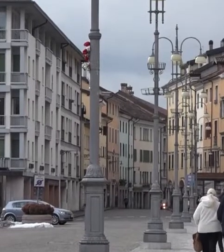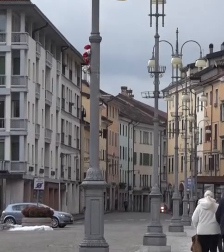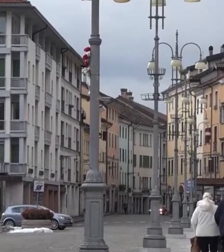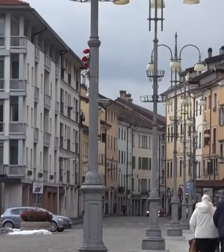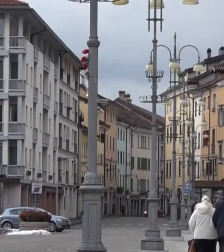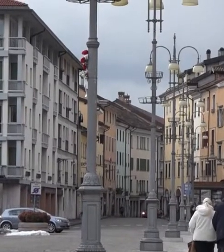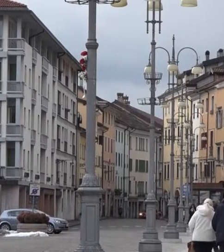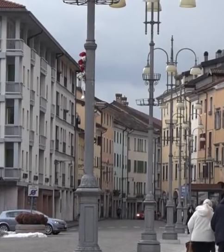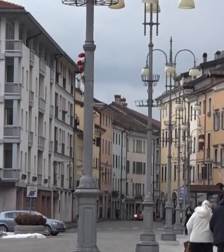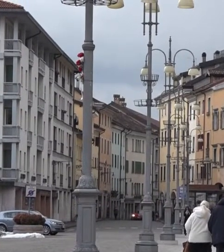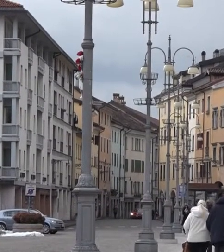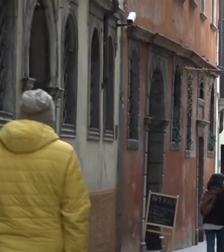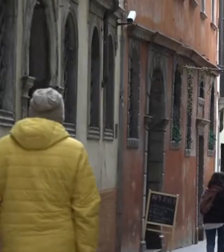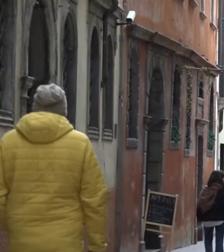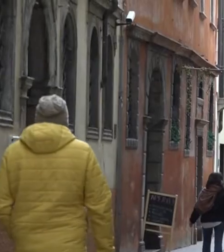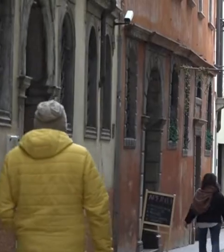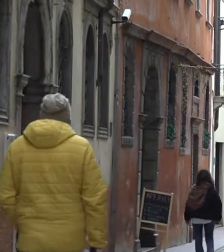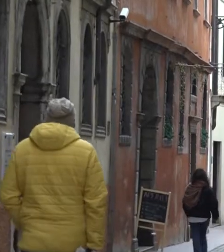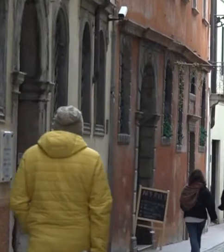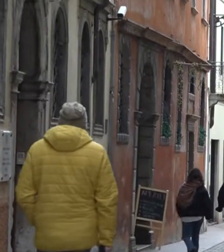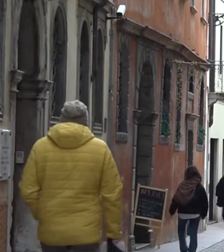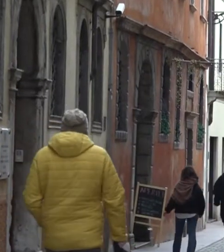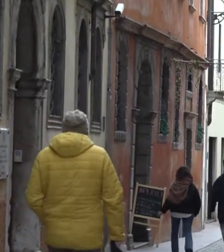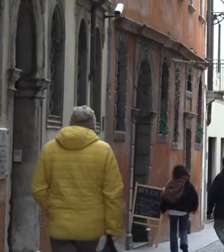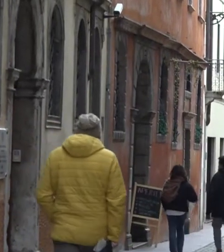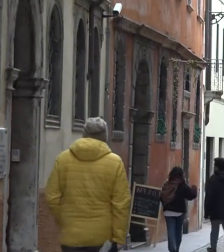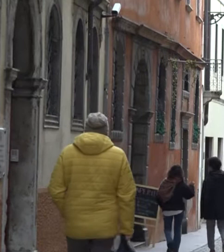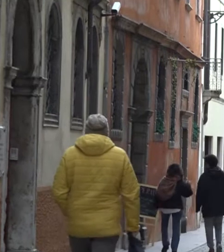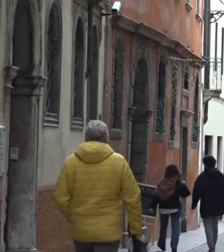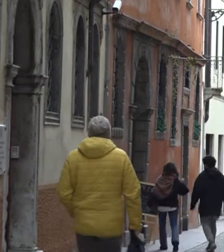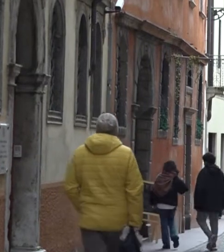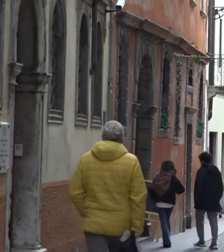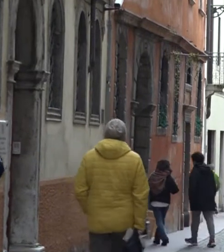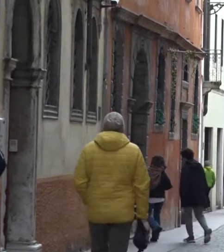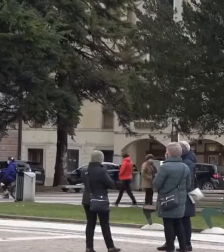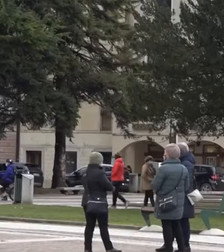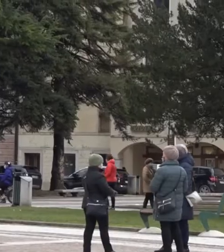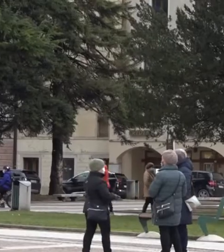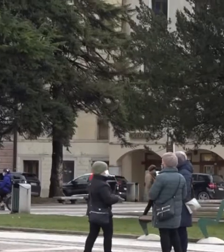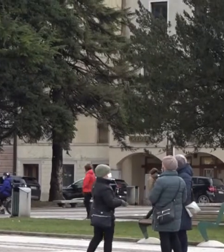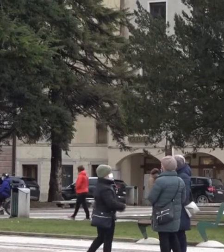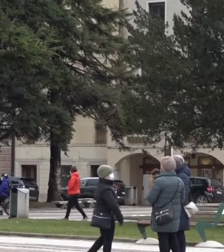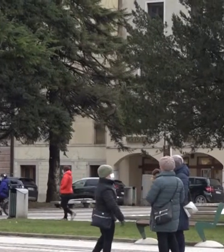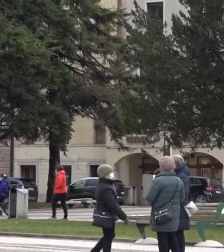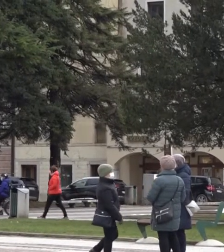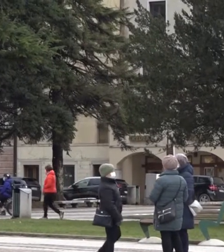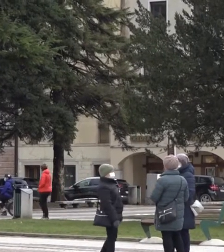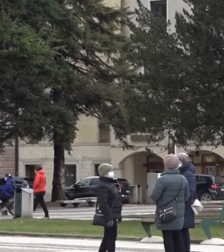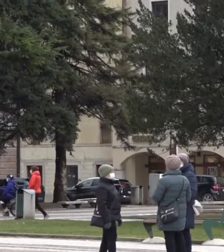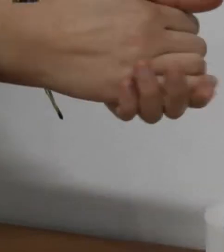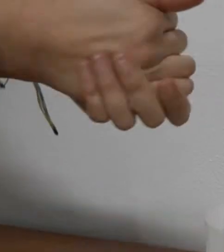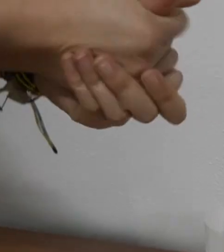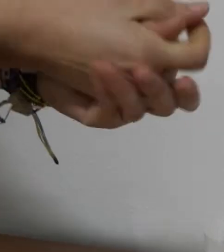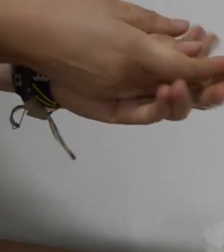del contagio ancora in calo in veneto ma il monito del governatore luca zaia è quello di non abbassare la guardia distanziamento sociale